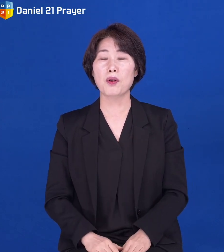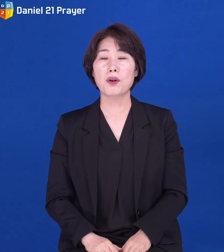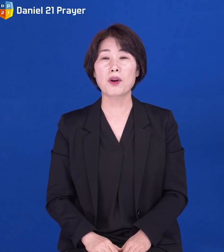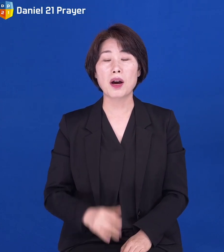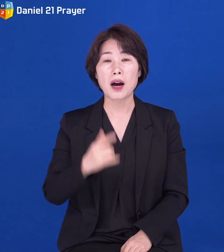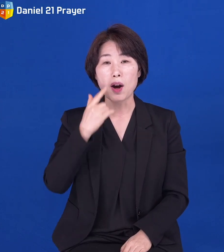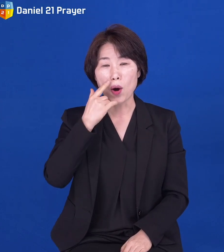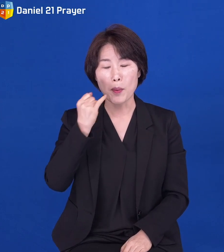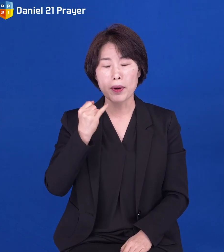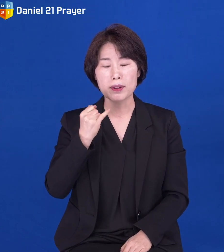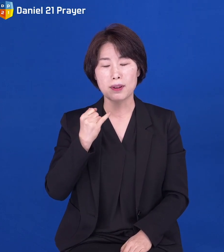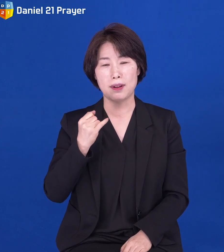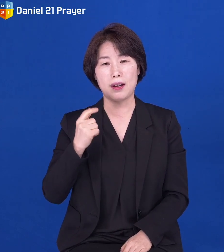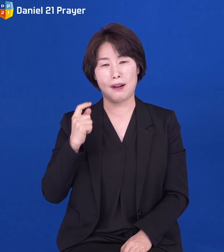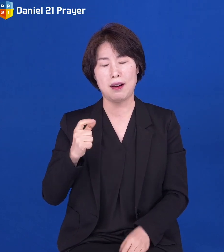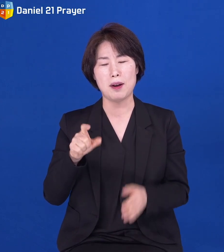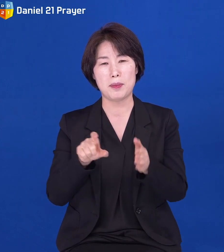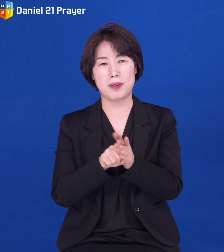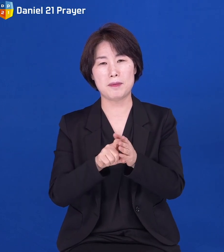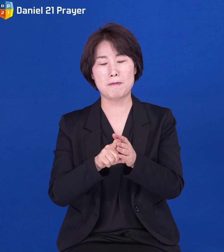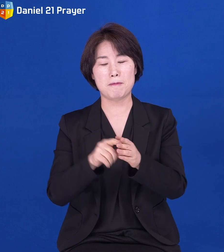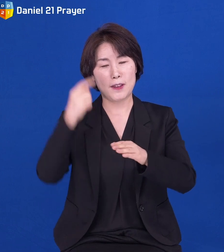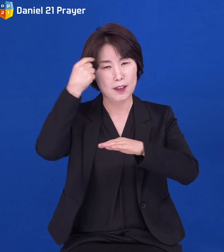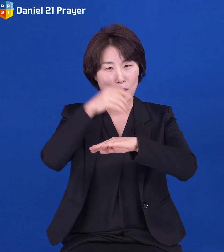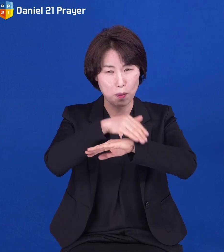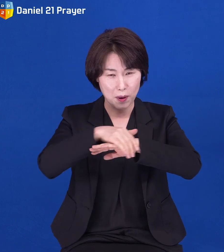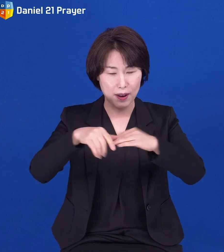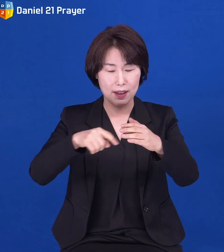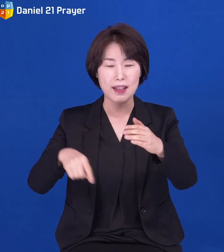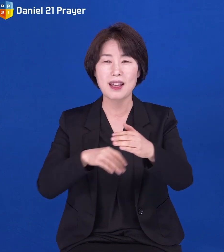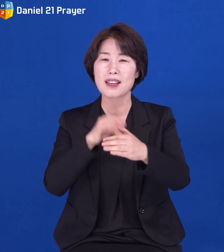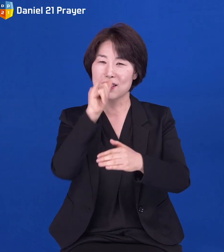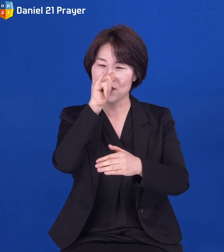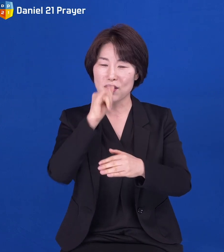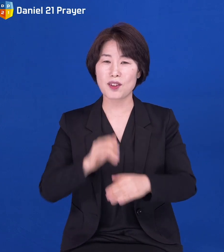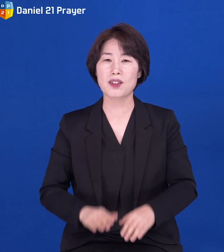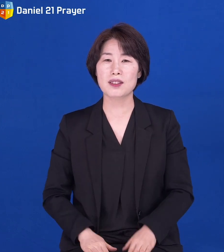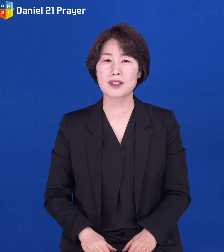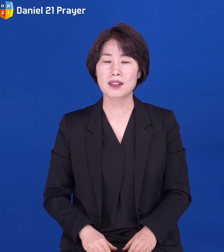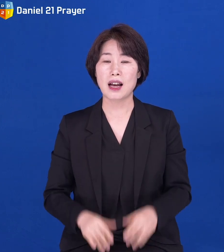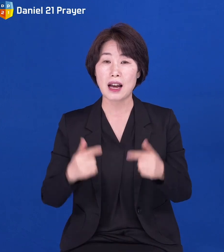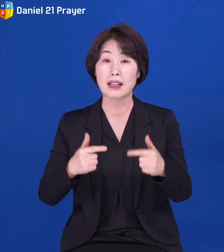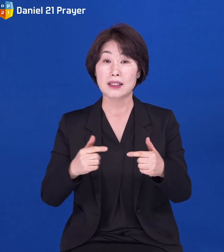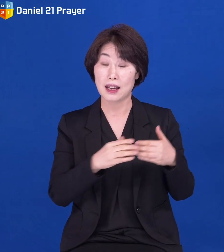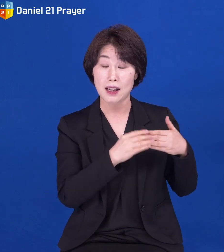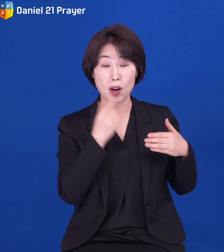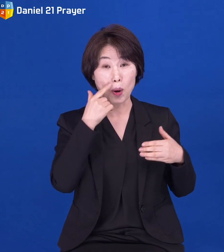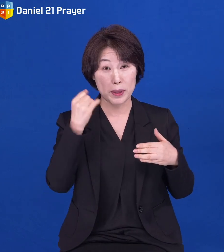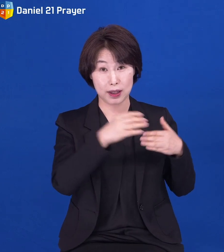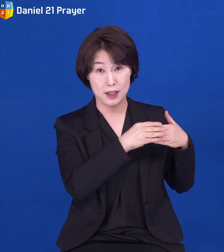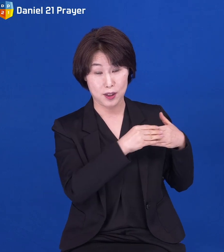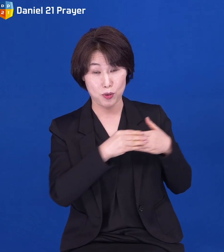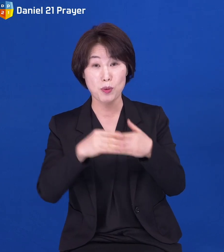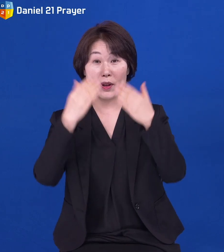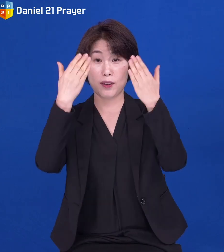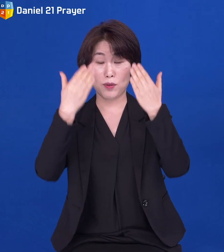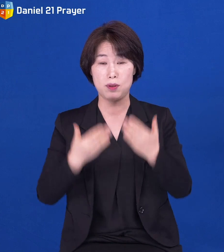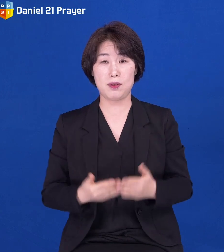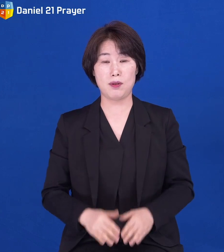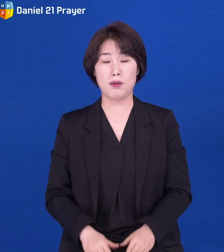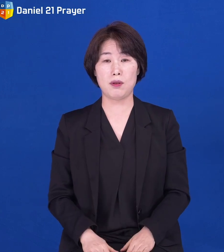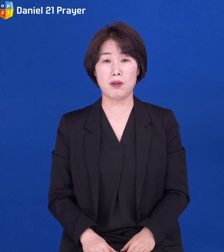어머니가 다 이제 다 계획하셔가지고 저희는 다 이제 따라갈 수밖에 없는 그런 상황들을 만드셨어요. 근데 저희 아버지는